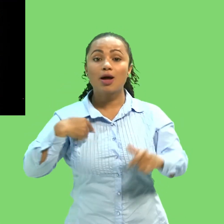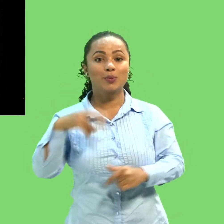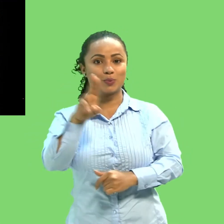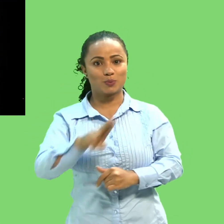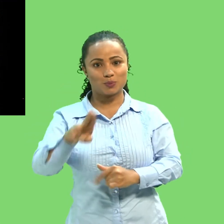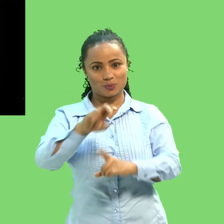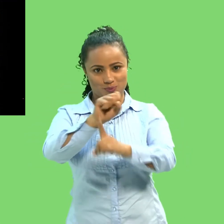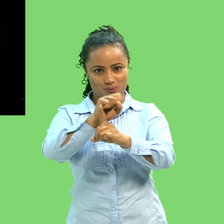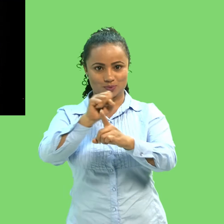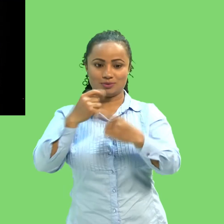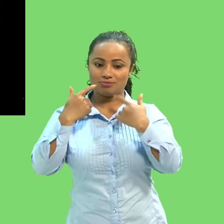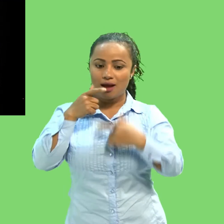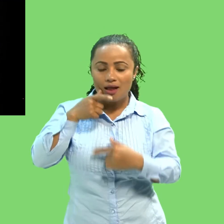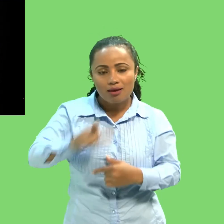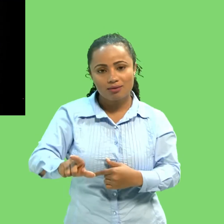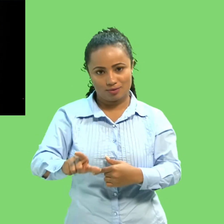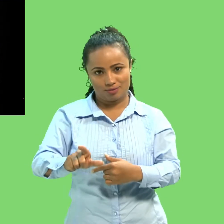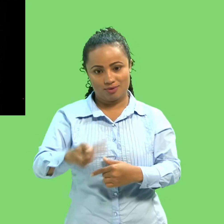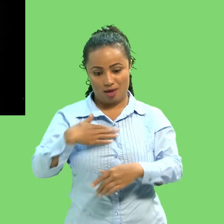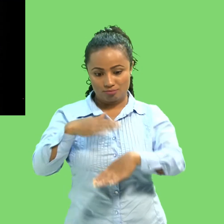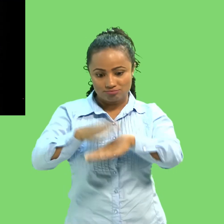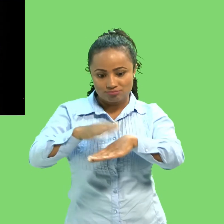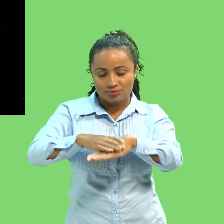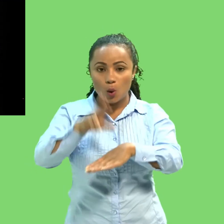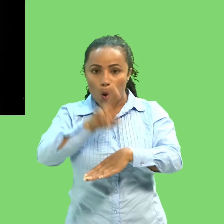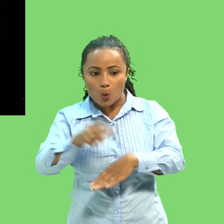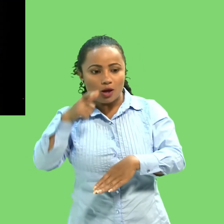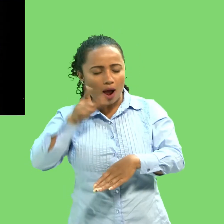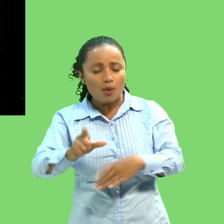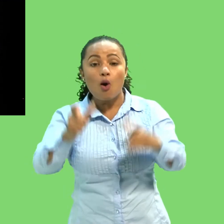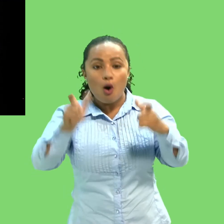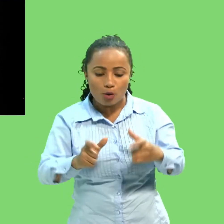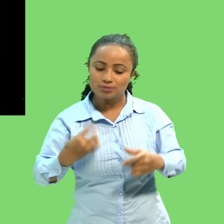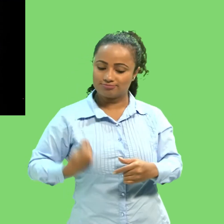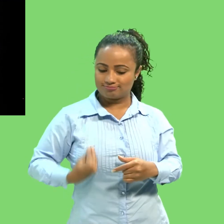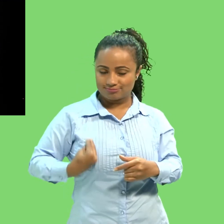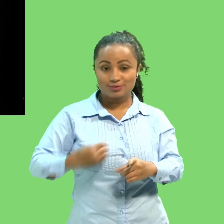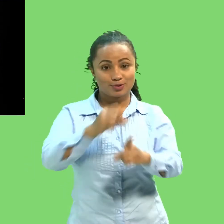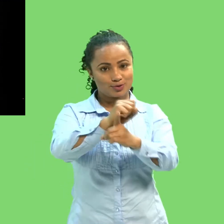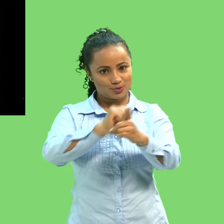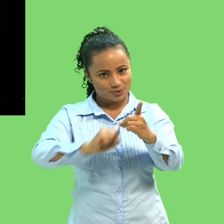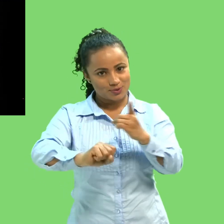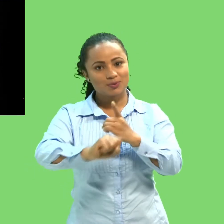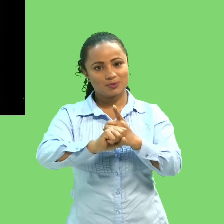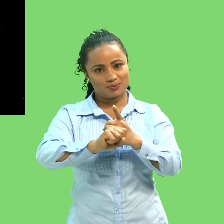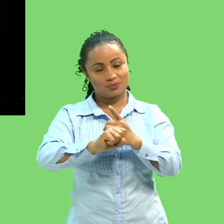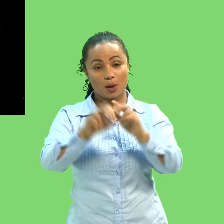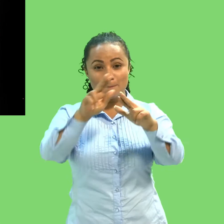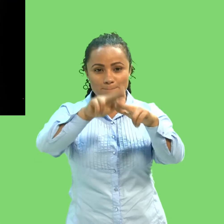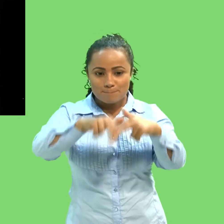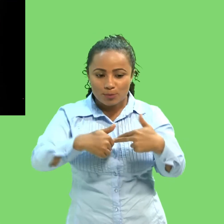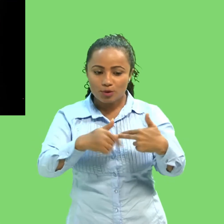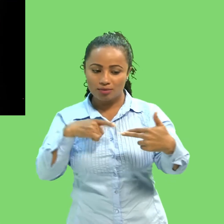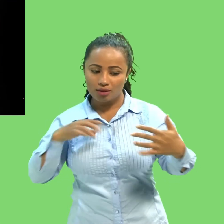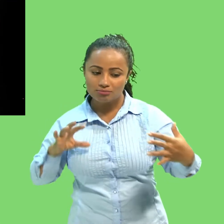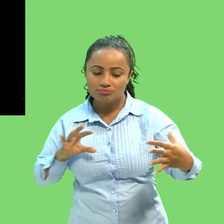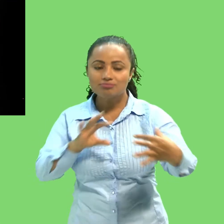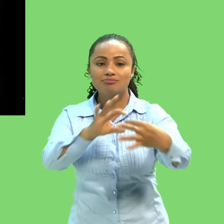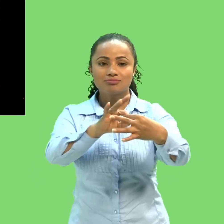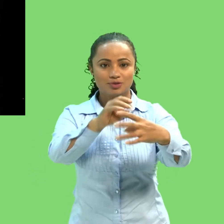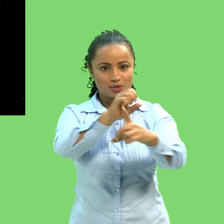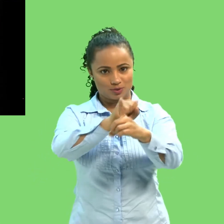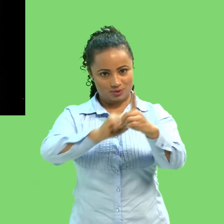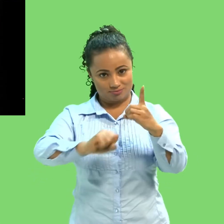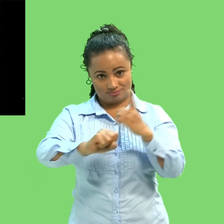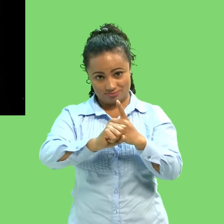Contexto de uso da língua. Então, nesse processo aí, nós teremos também as disciplinas ligadas à sociedade, né? Como, por